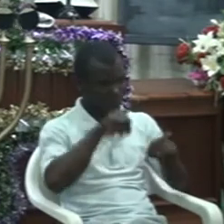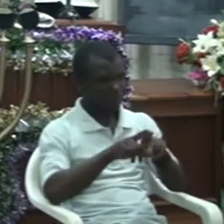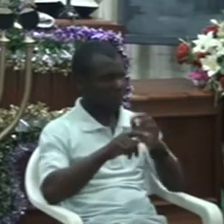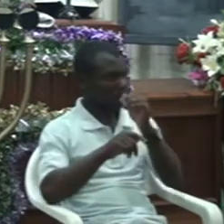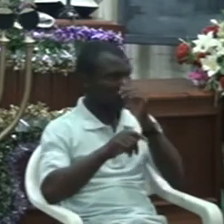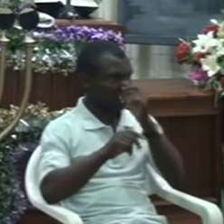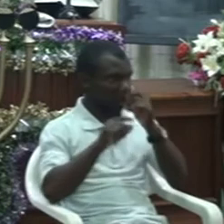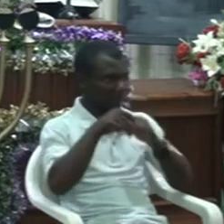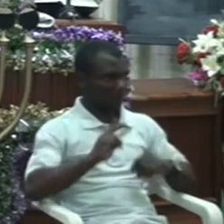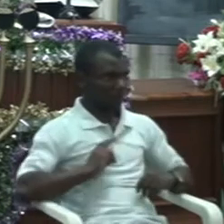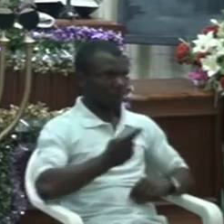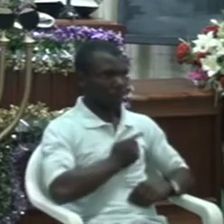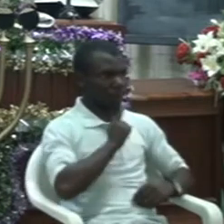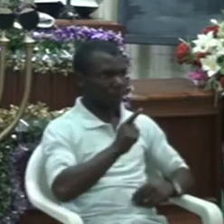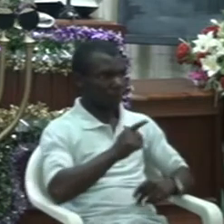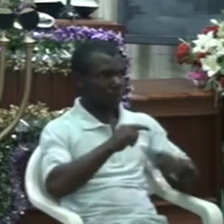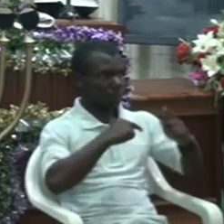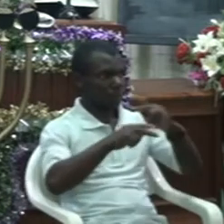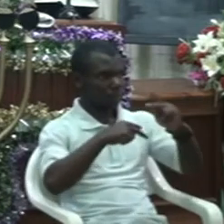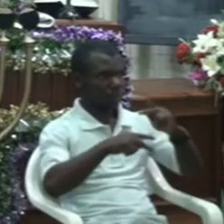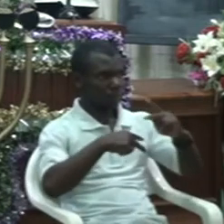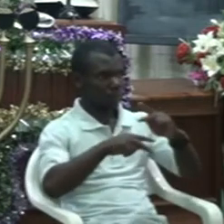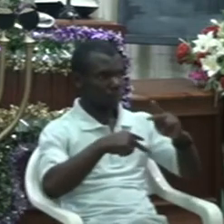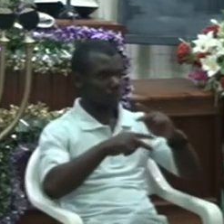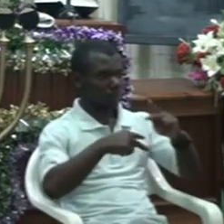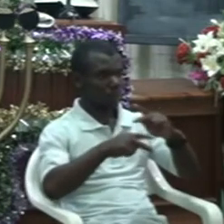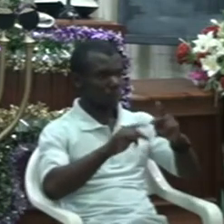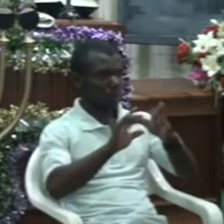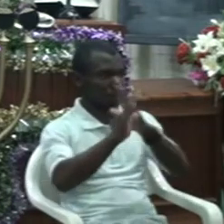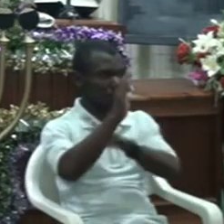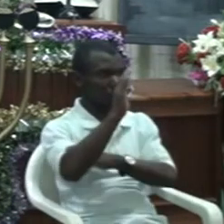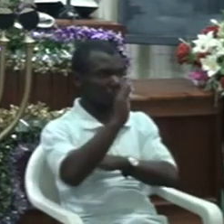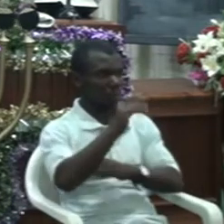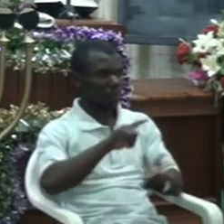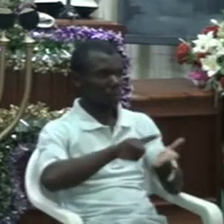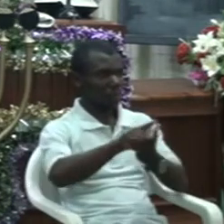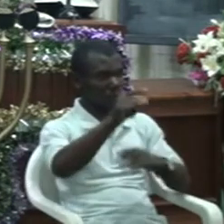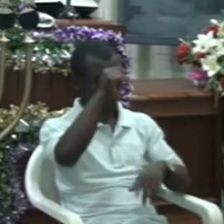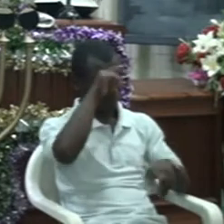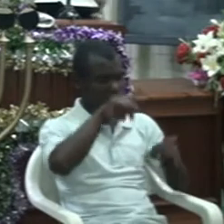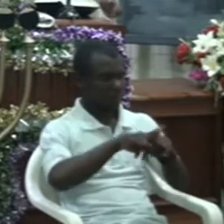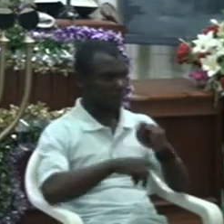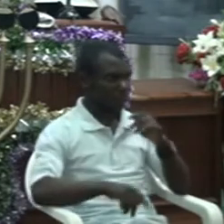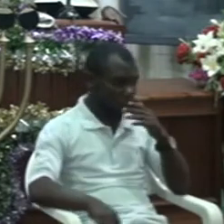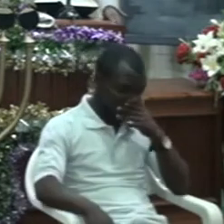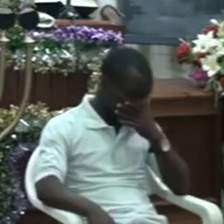Saint-Esprit. Et que nous soyons réellement un peuple de Dieu. Lisez frère, allons-y.